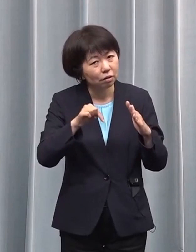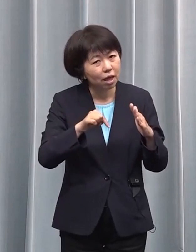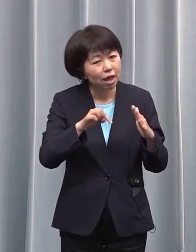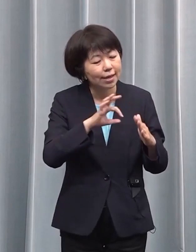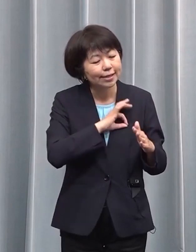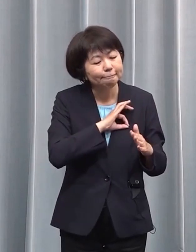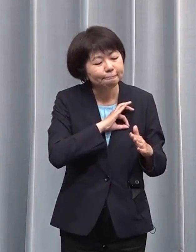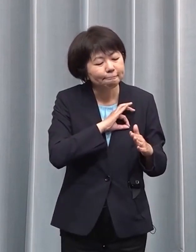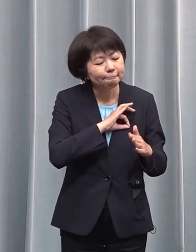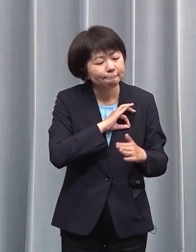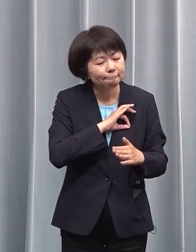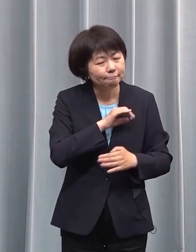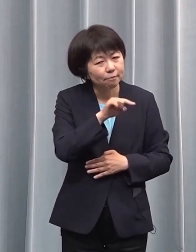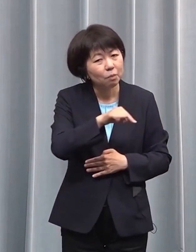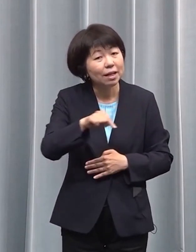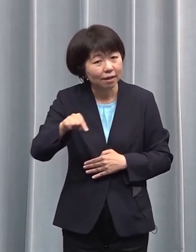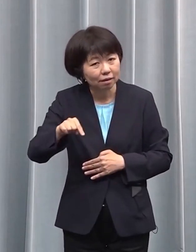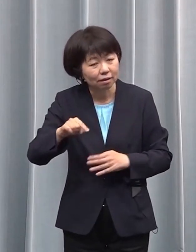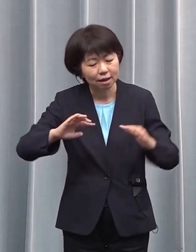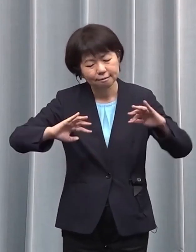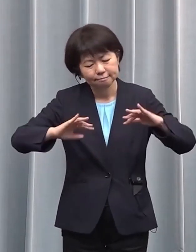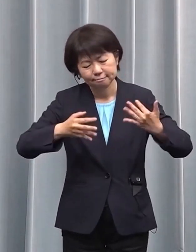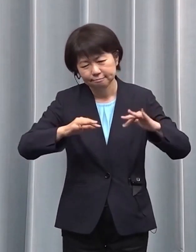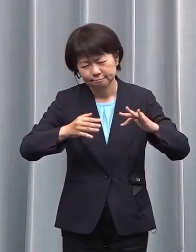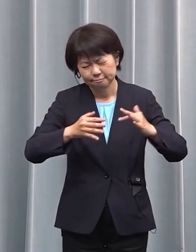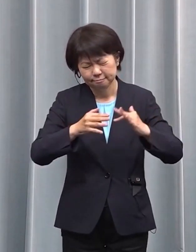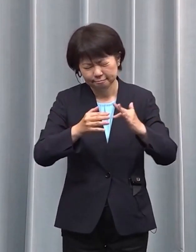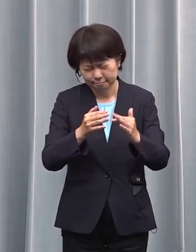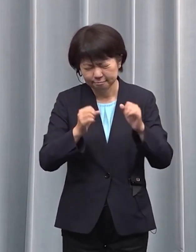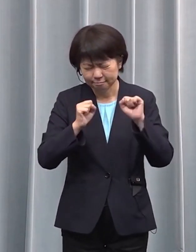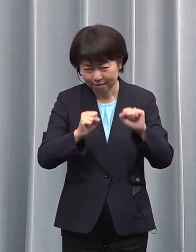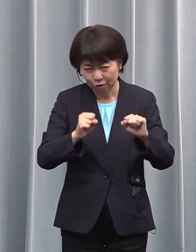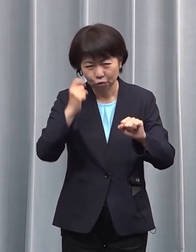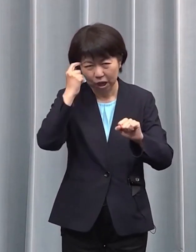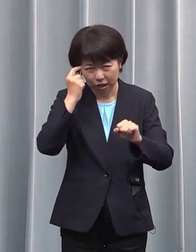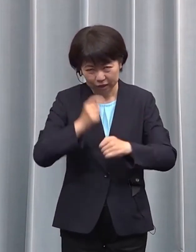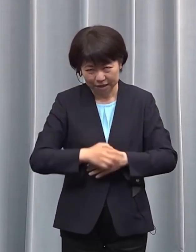場において議論がなされているものと承知をしております。